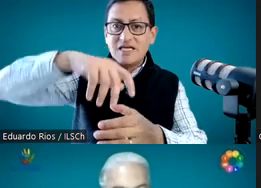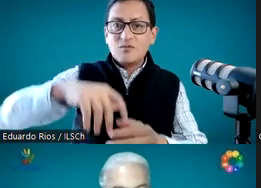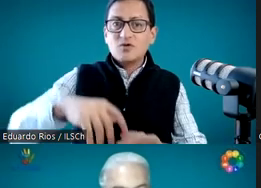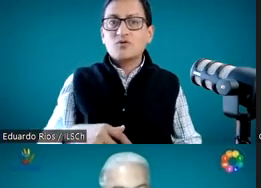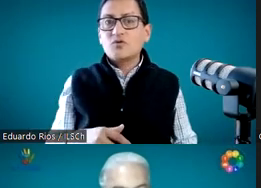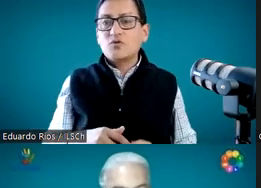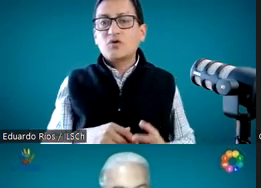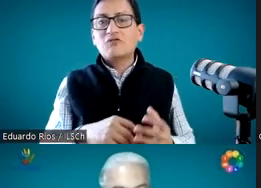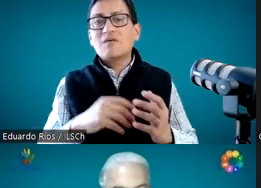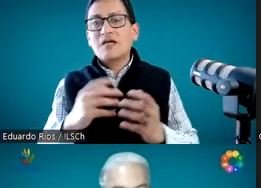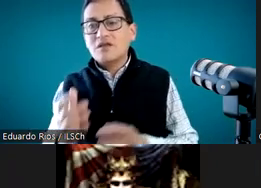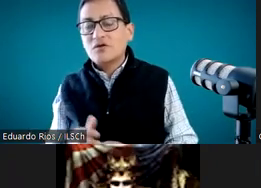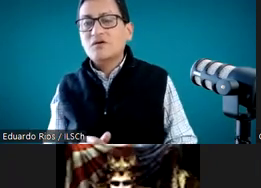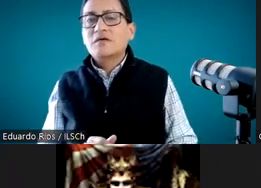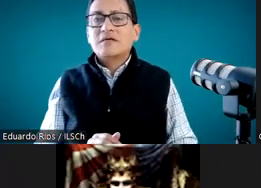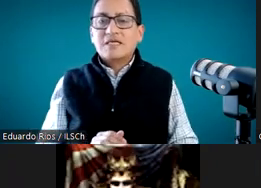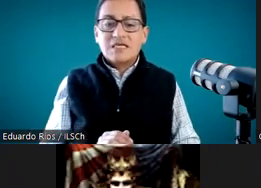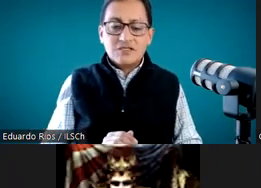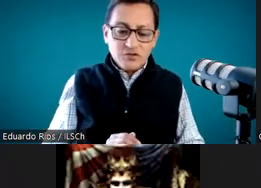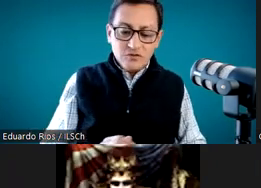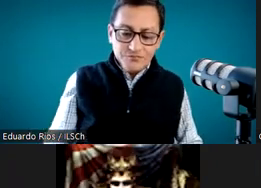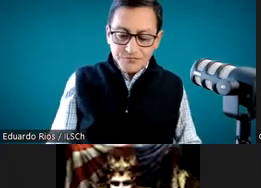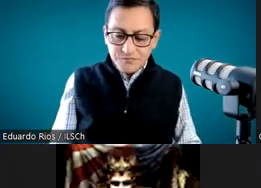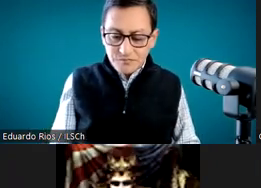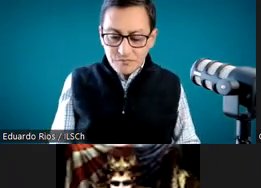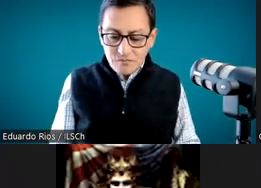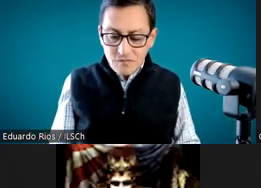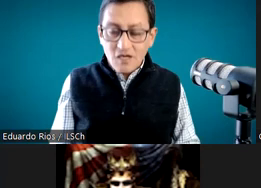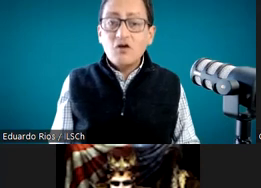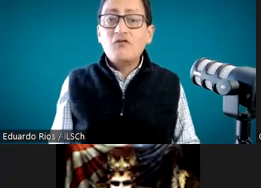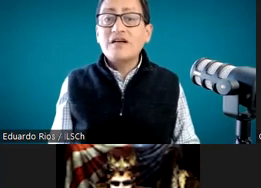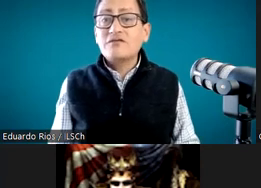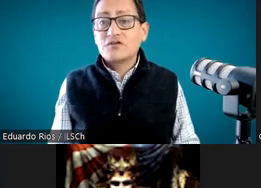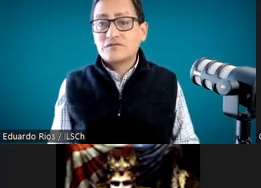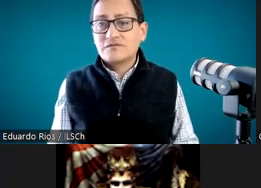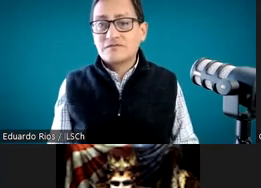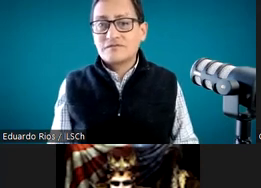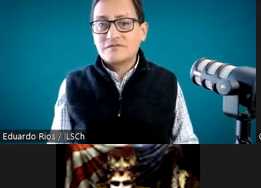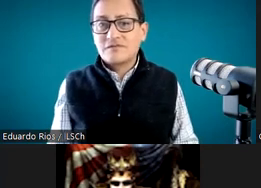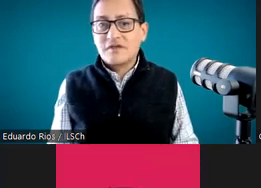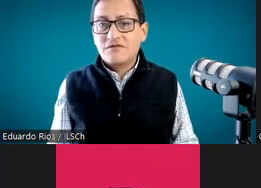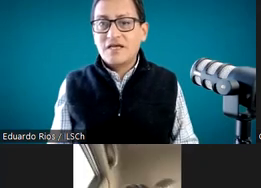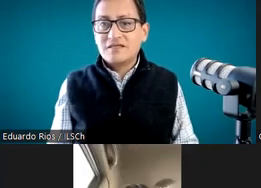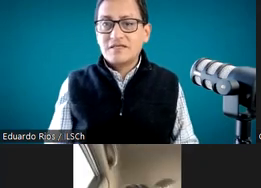Y ahí creamos un nuevo elemento que son los verbos.